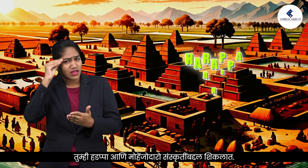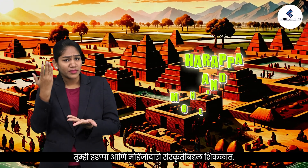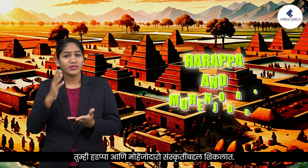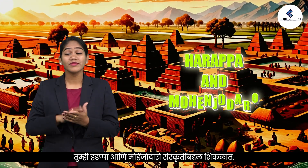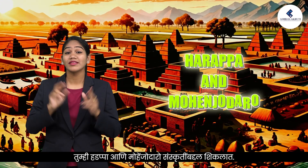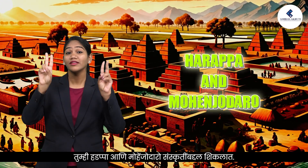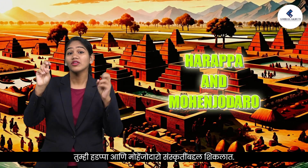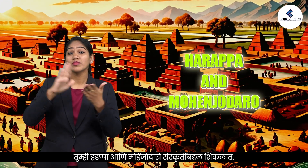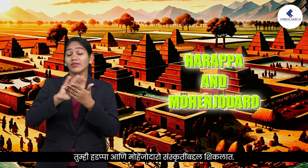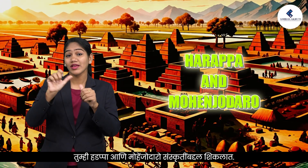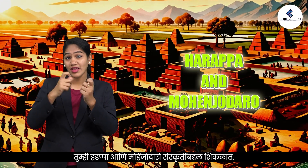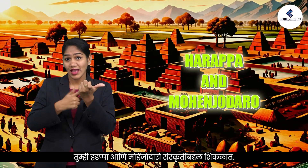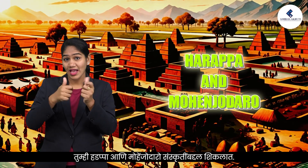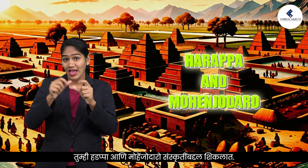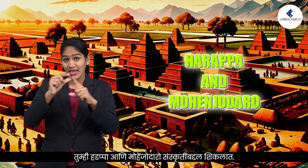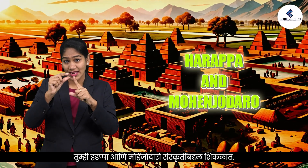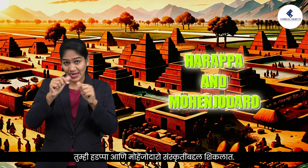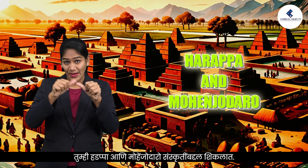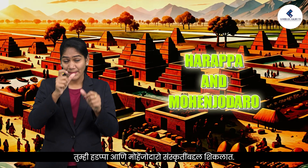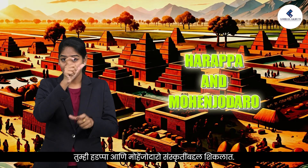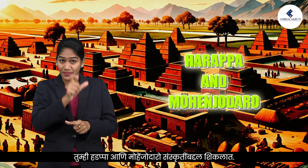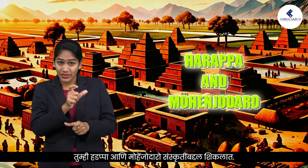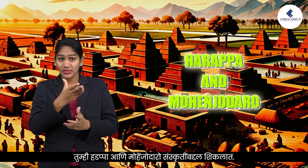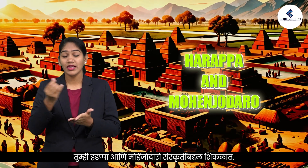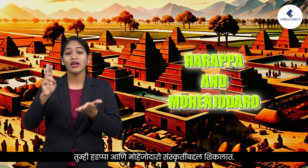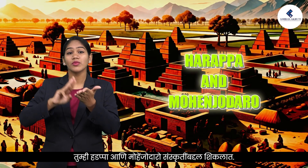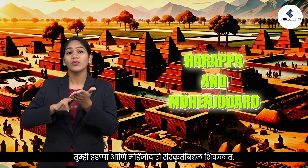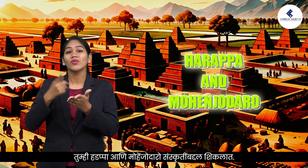तुम्ही हडप्पा आणि मोहेंजोदारो संस्कृतीबद्दल शिकलात.